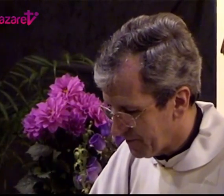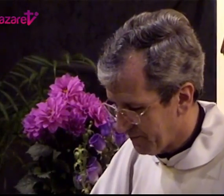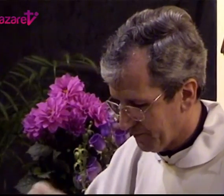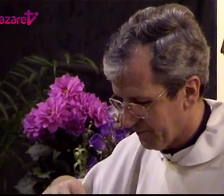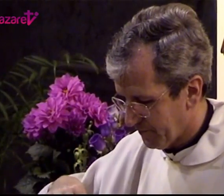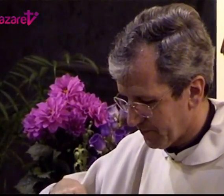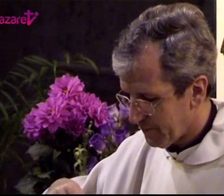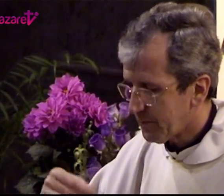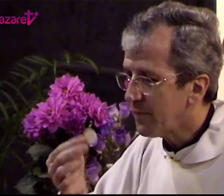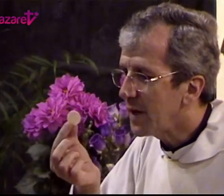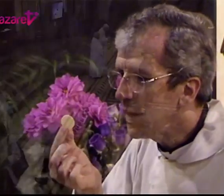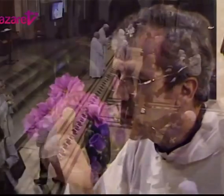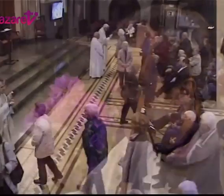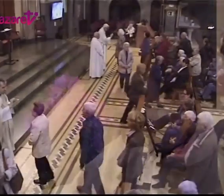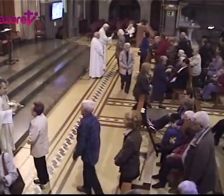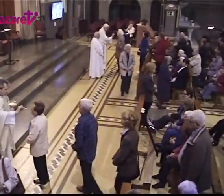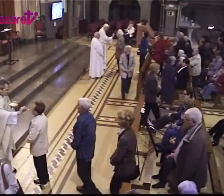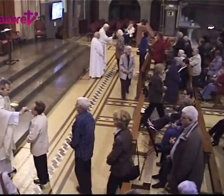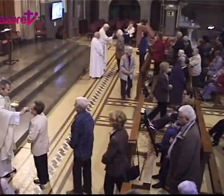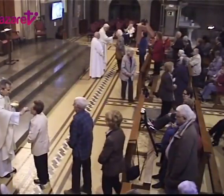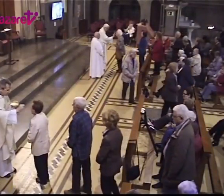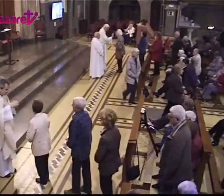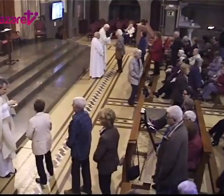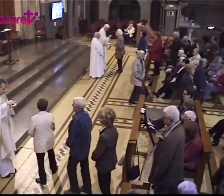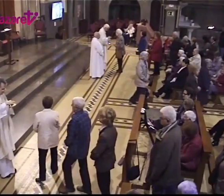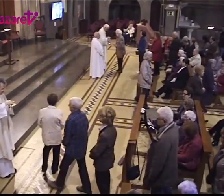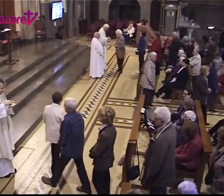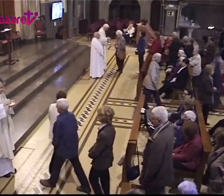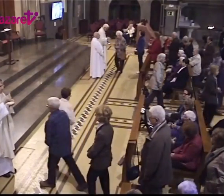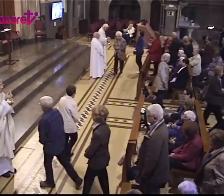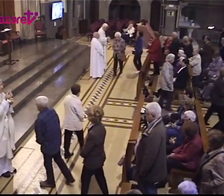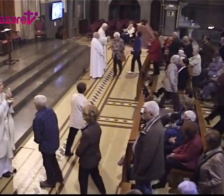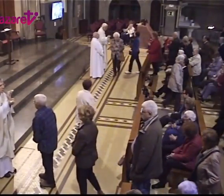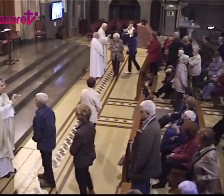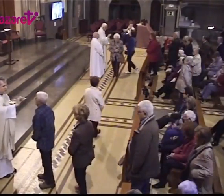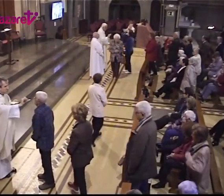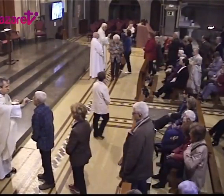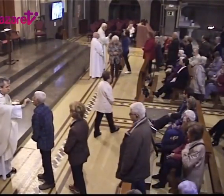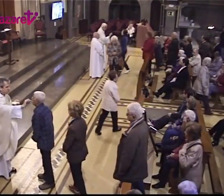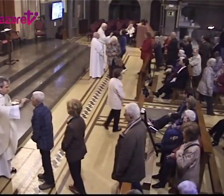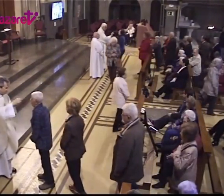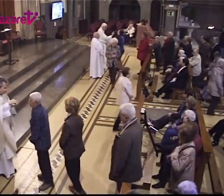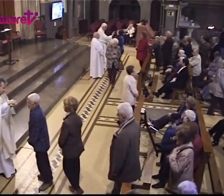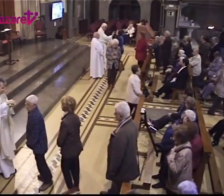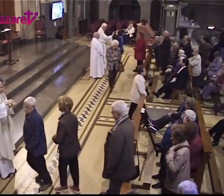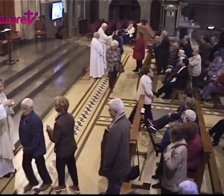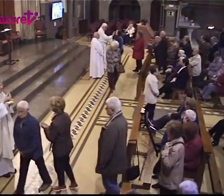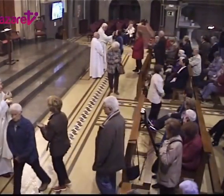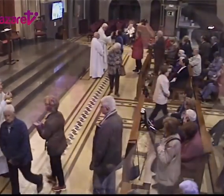visitamos París nos encontramos con él. Antes ya le conocíamos cuando participamos en el encuentro